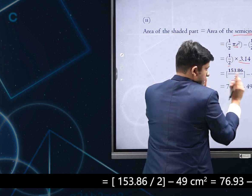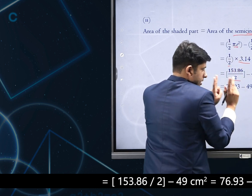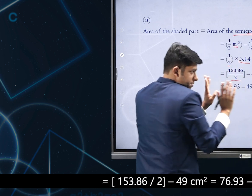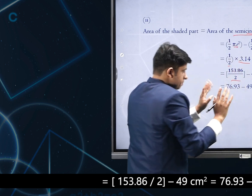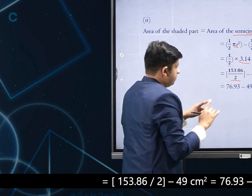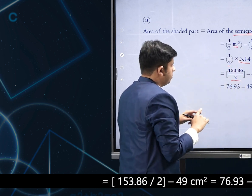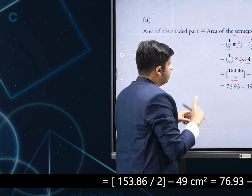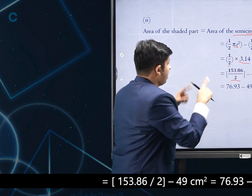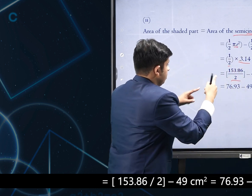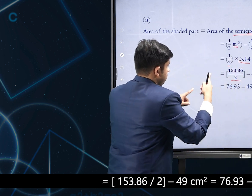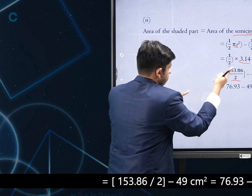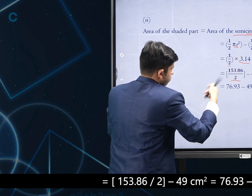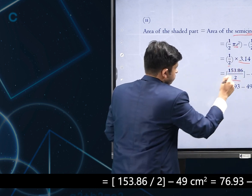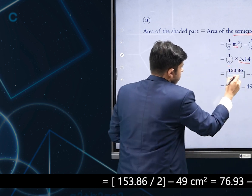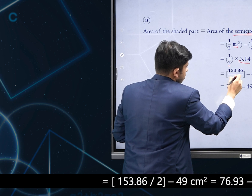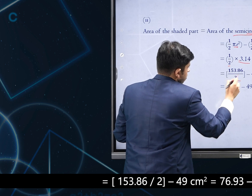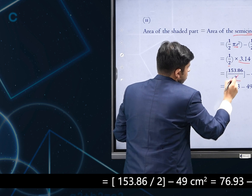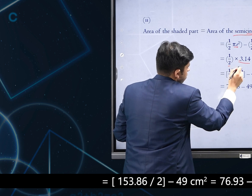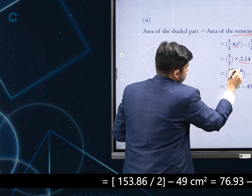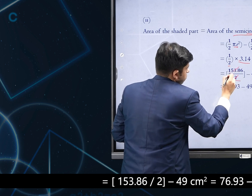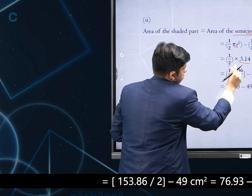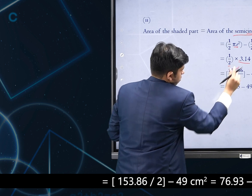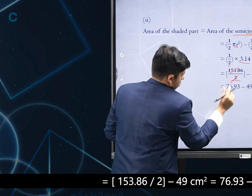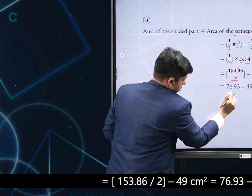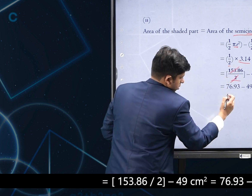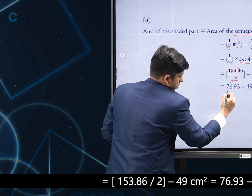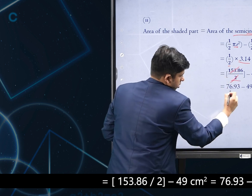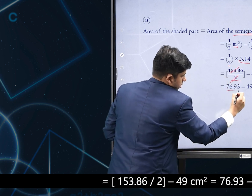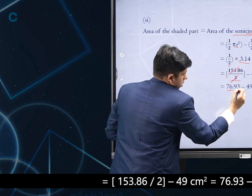76.93 మైనస్ 49 సెంటీమీటర్².